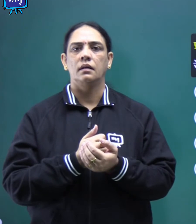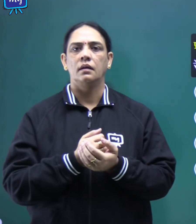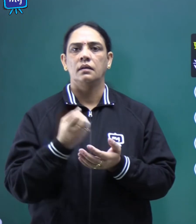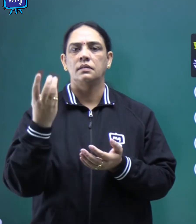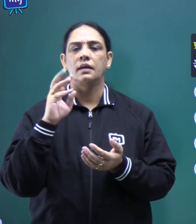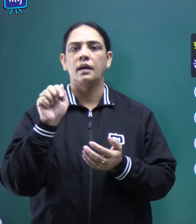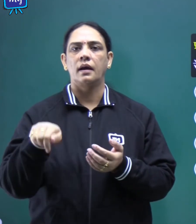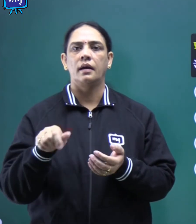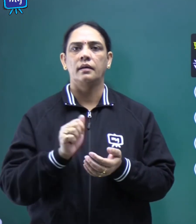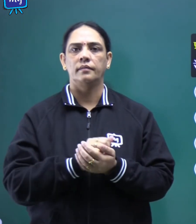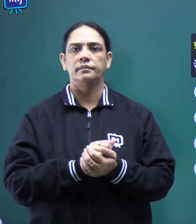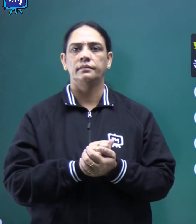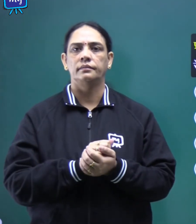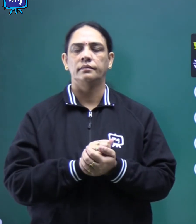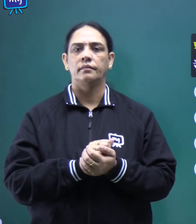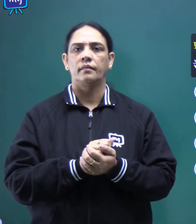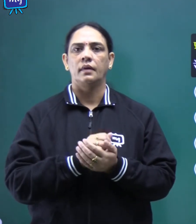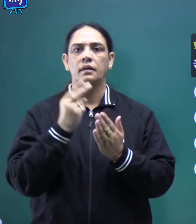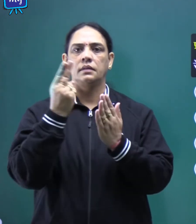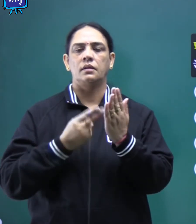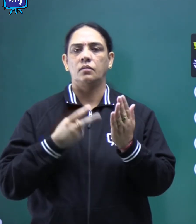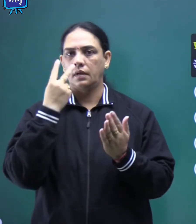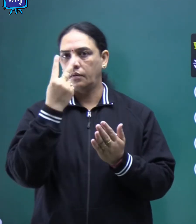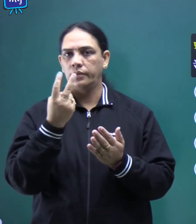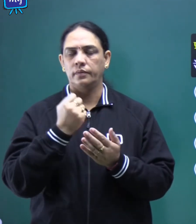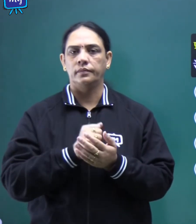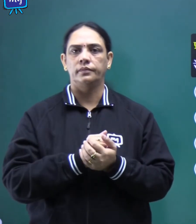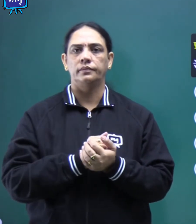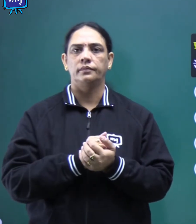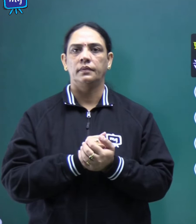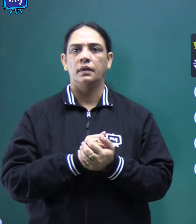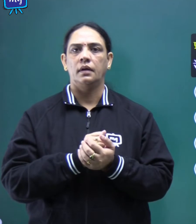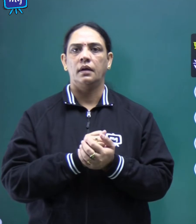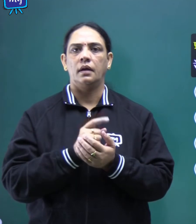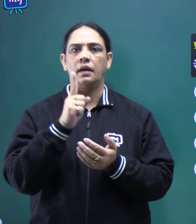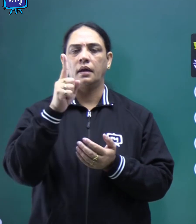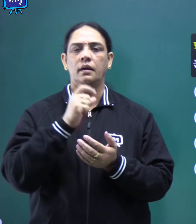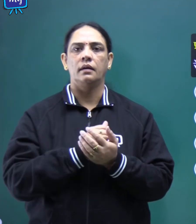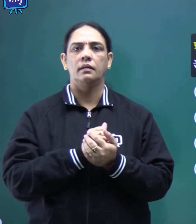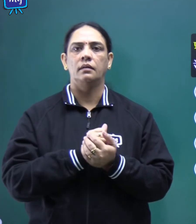संख्या है। चित्र में देखो, 1,